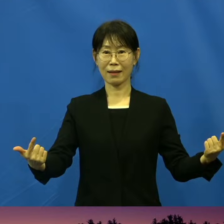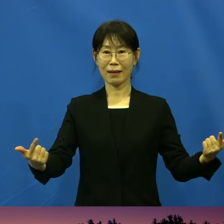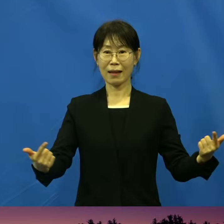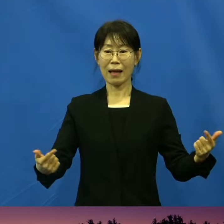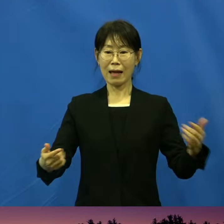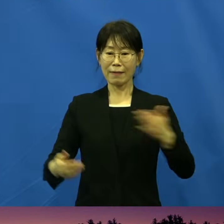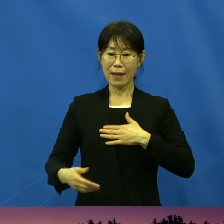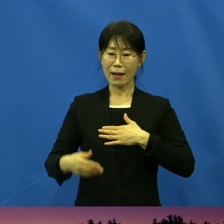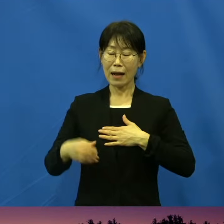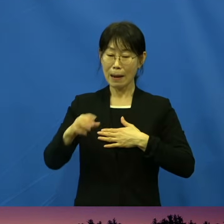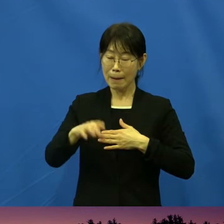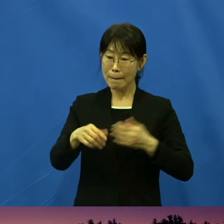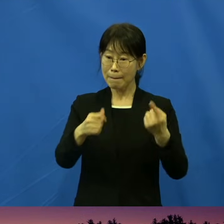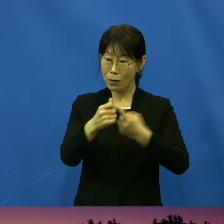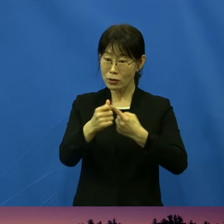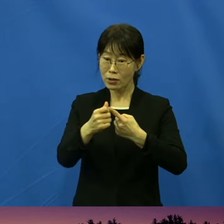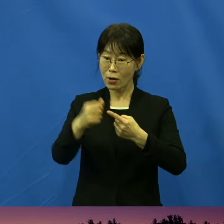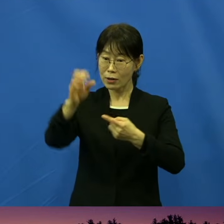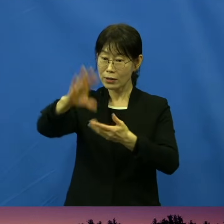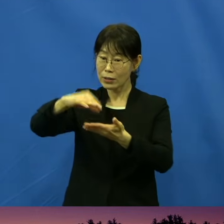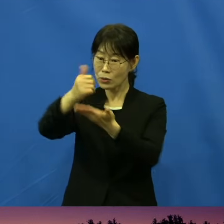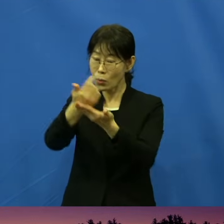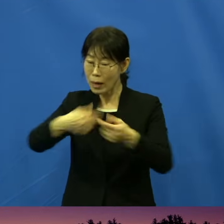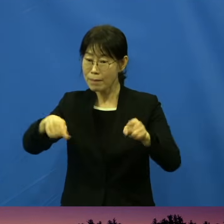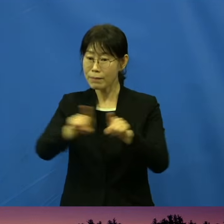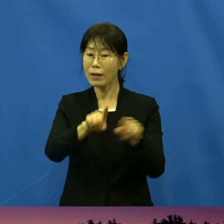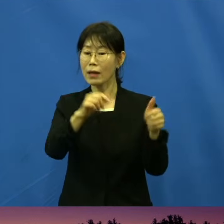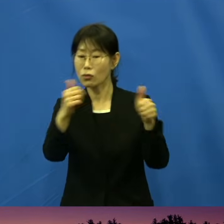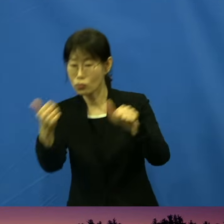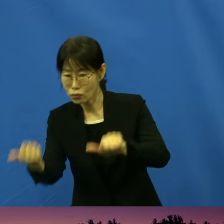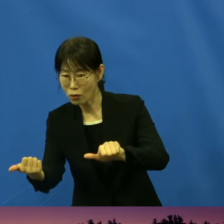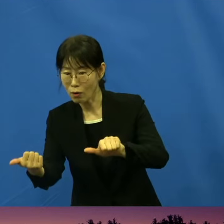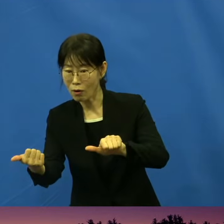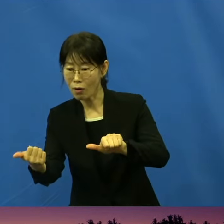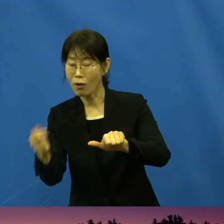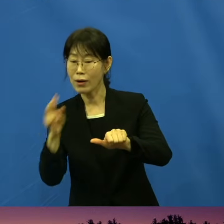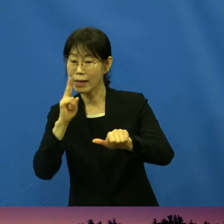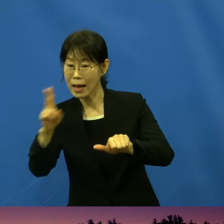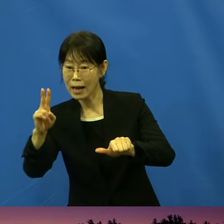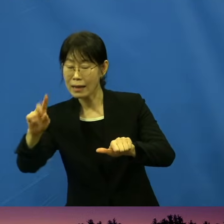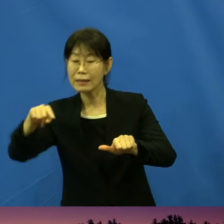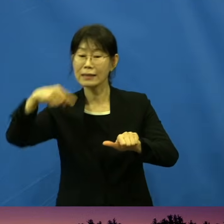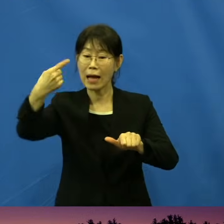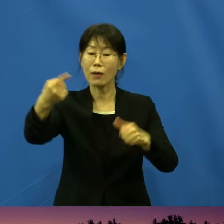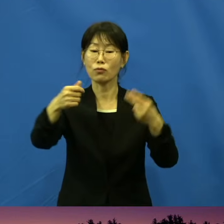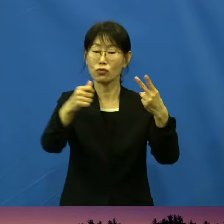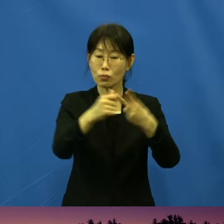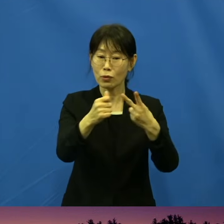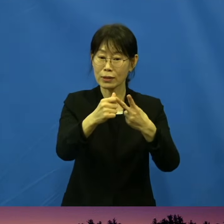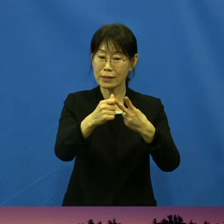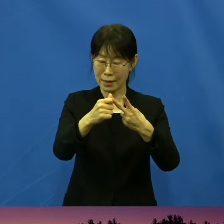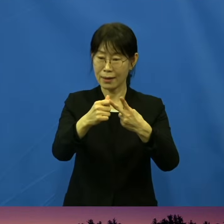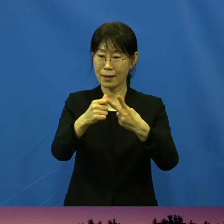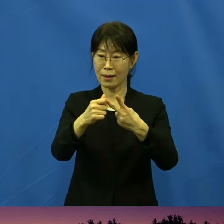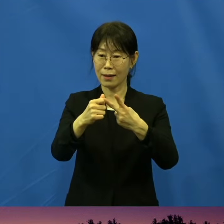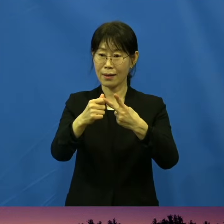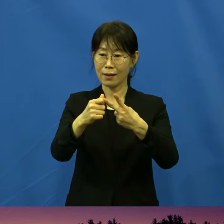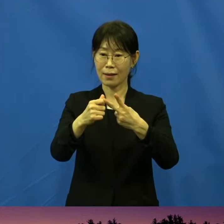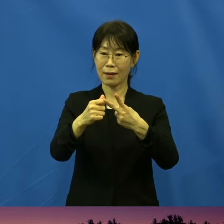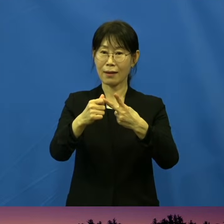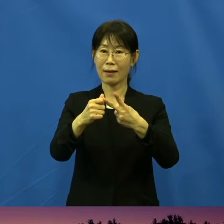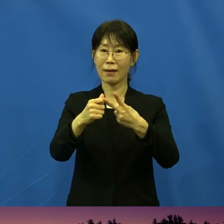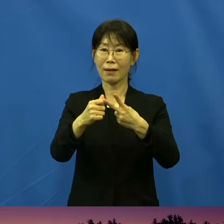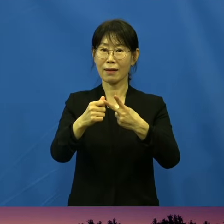함께 죽었다라고. 이게 뭐예요? 계속적인 경험이라는 거예요. 과거의 사건으로 끝나버린 게 아니라 지금도